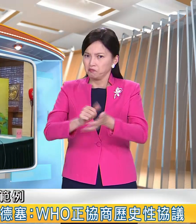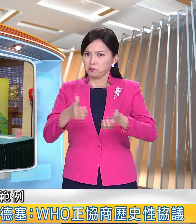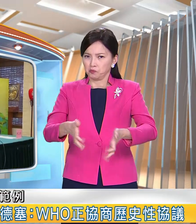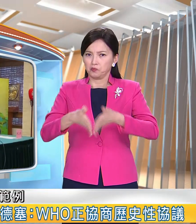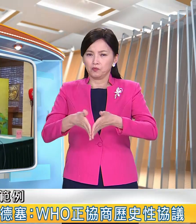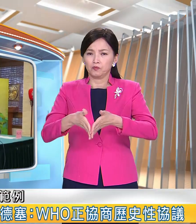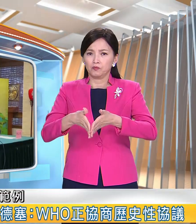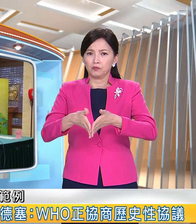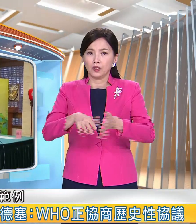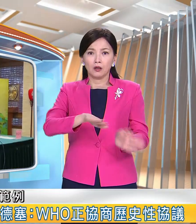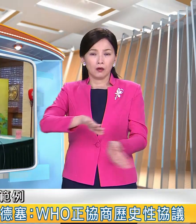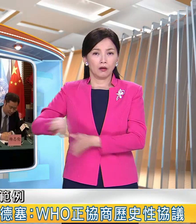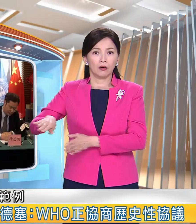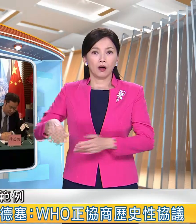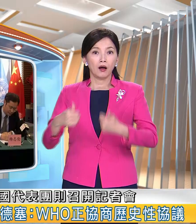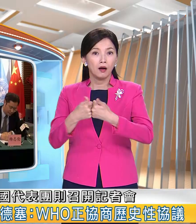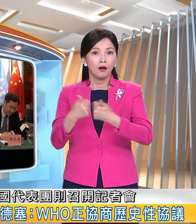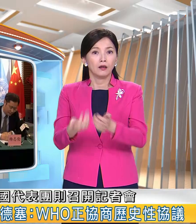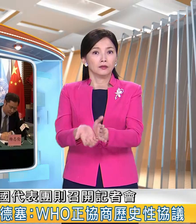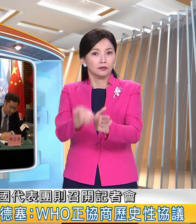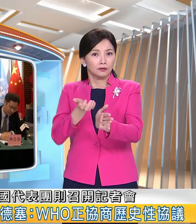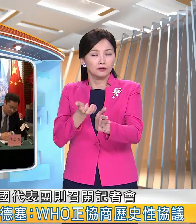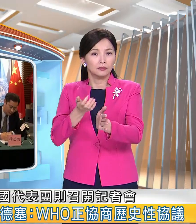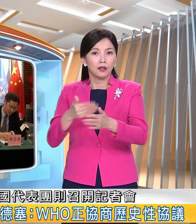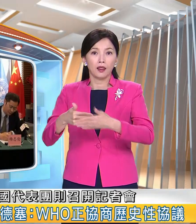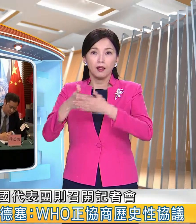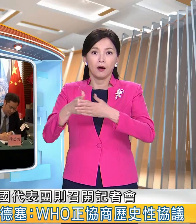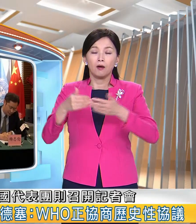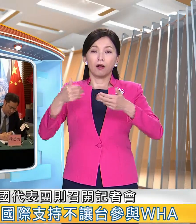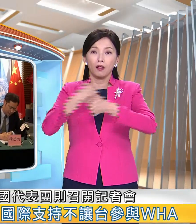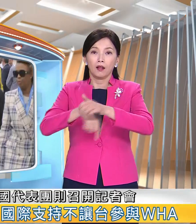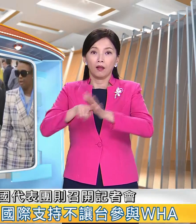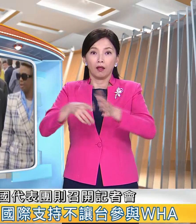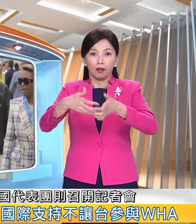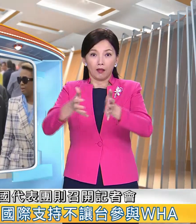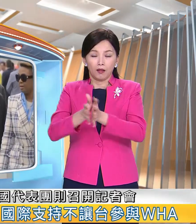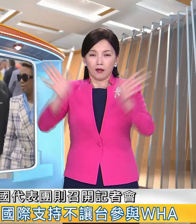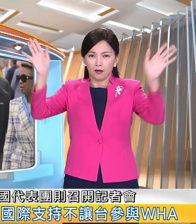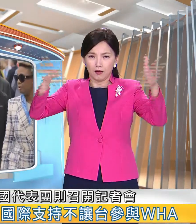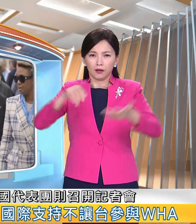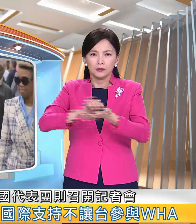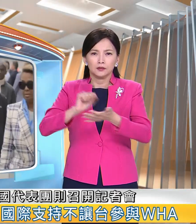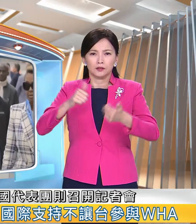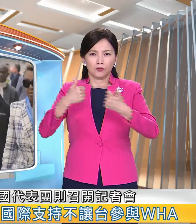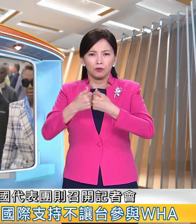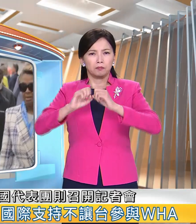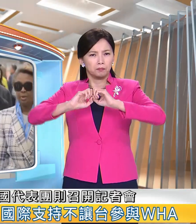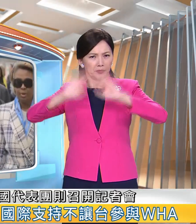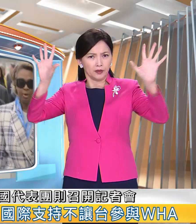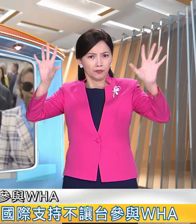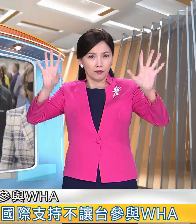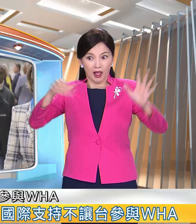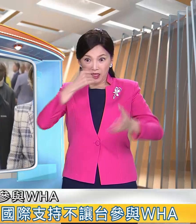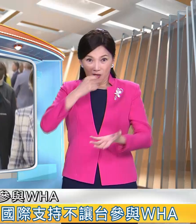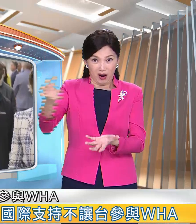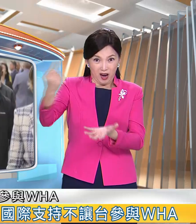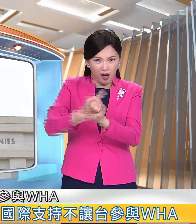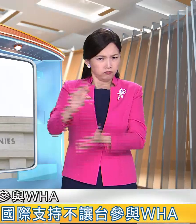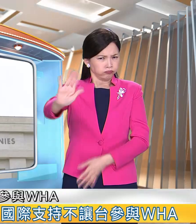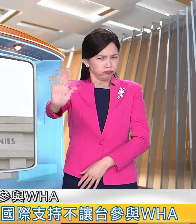例。而至于开议前，中国代表团则是召开了记者会，强调不让台湾参